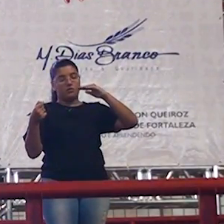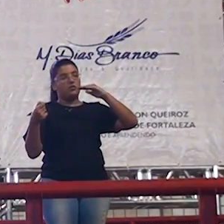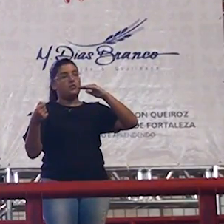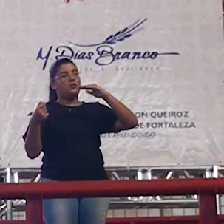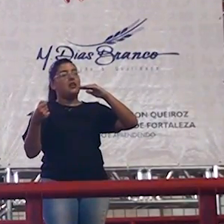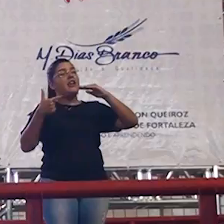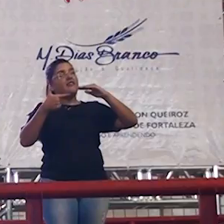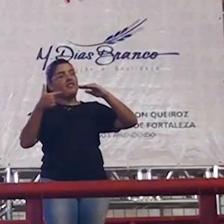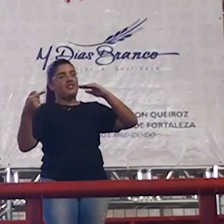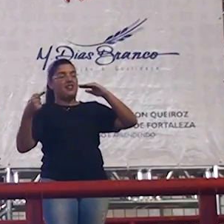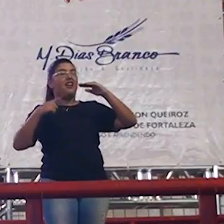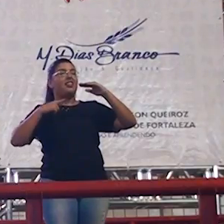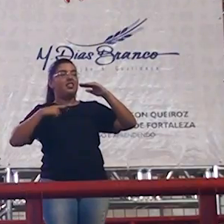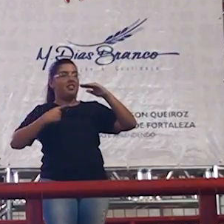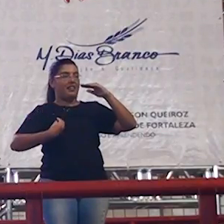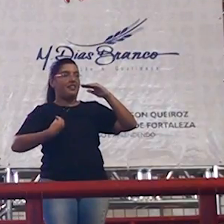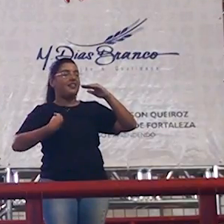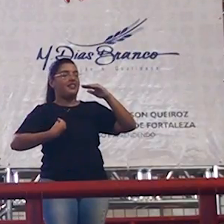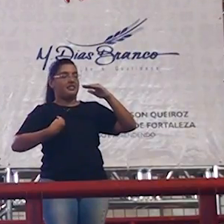marcar o 27 que tem aí.